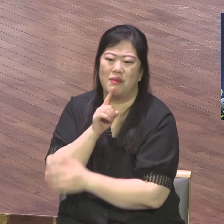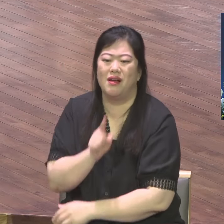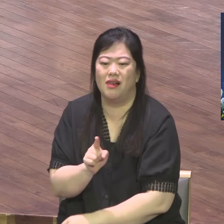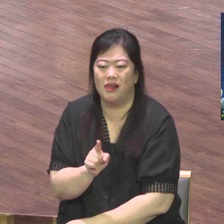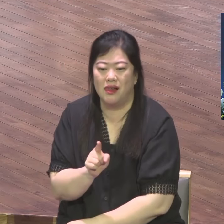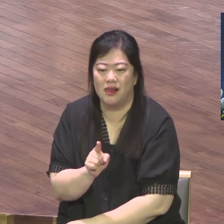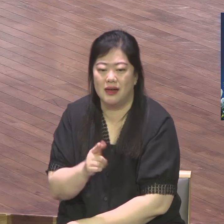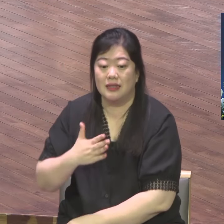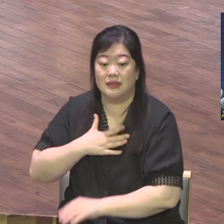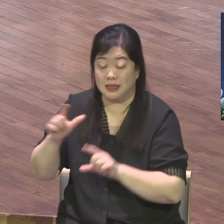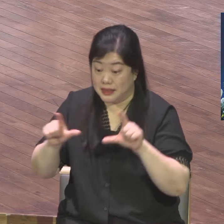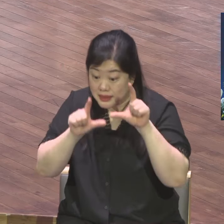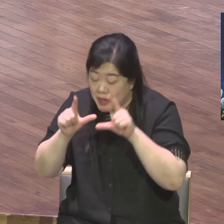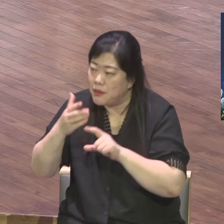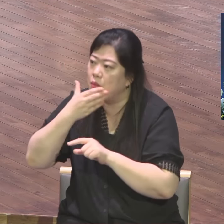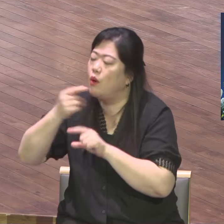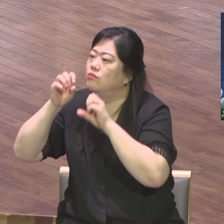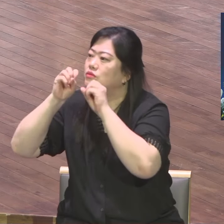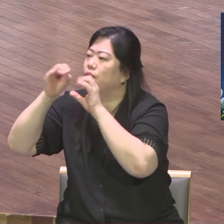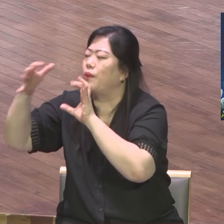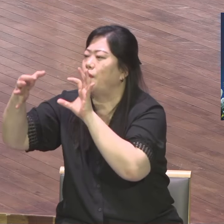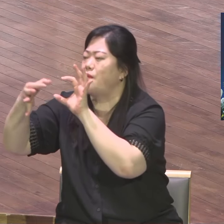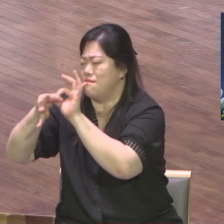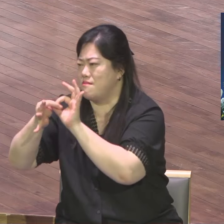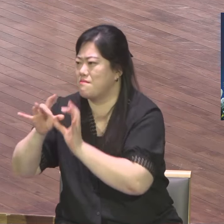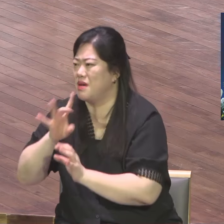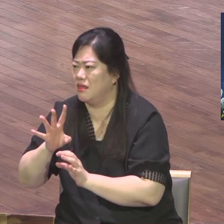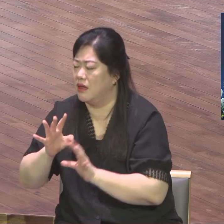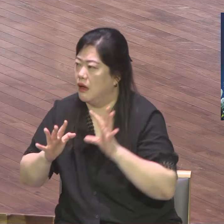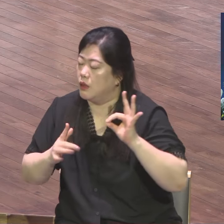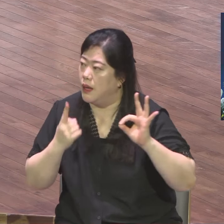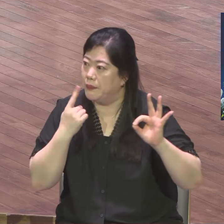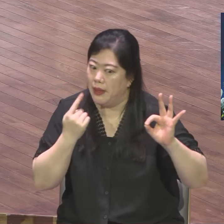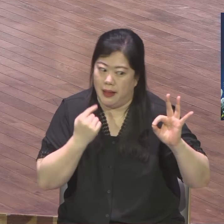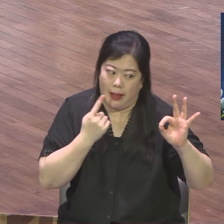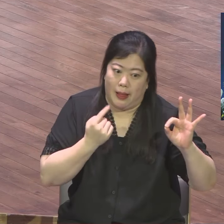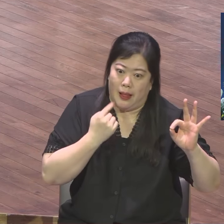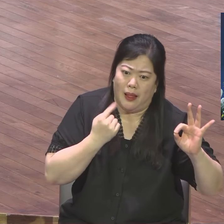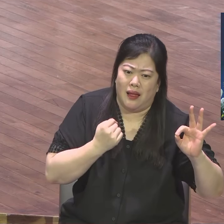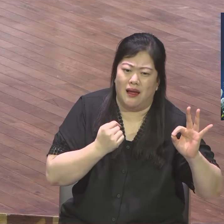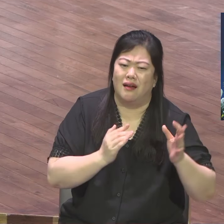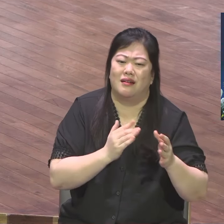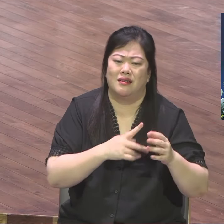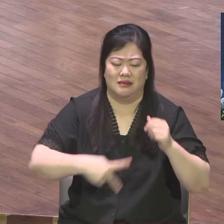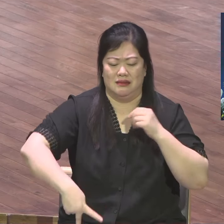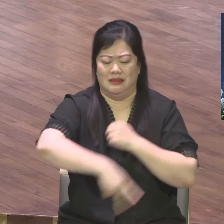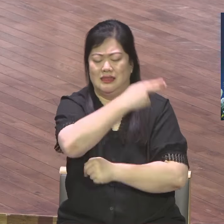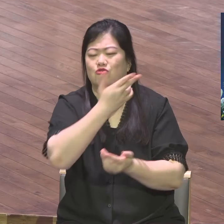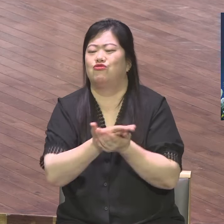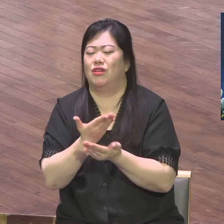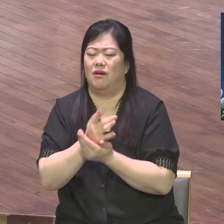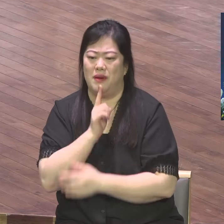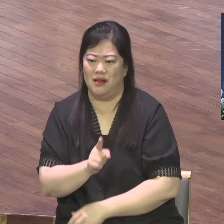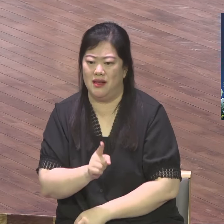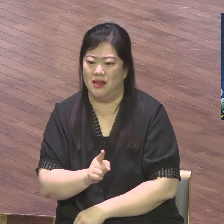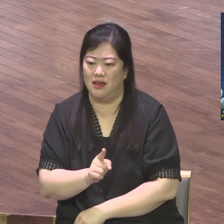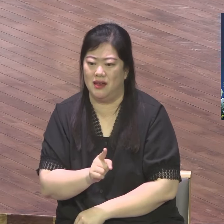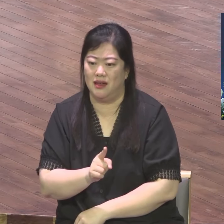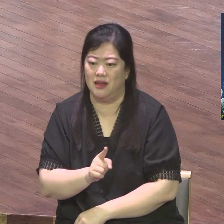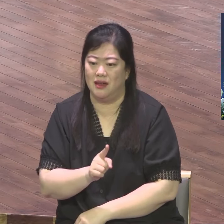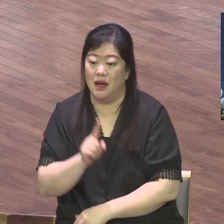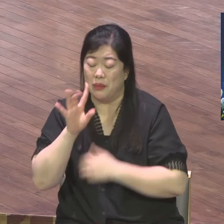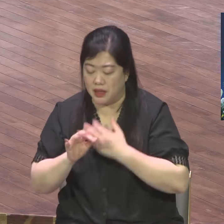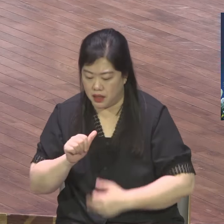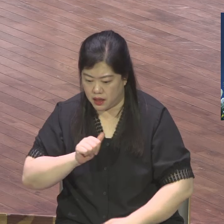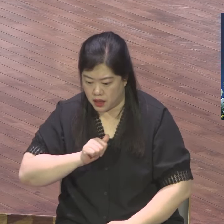주옵소서. 내가 너무 가난해서 하나님께 드릴 수 없는 그런 상황이 되게